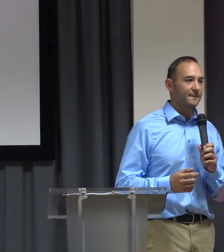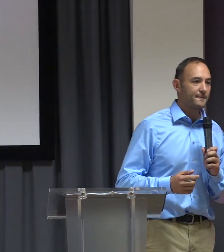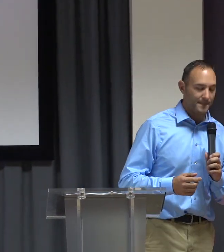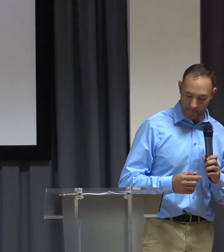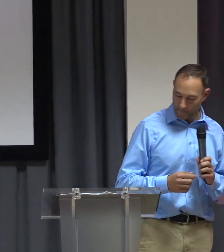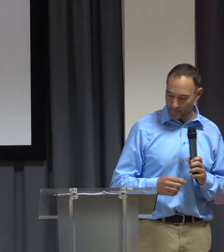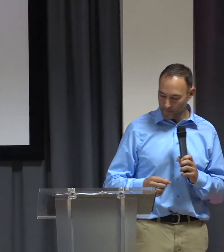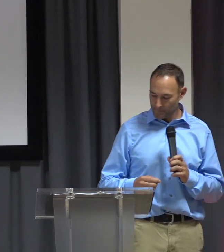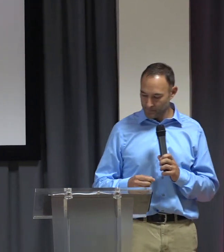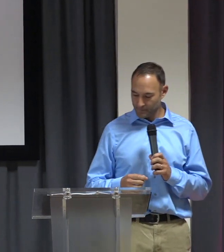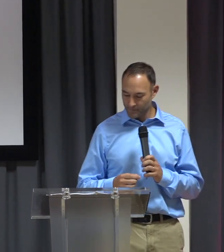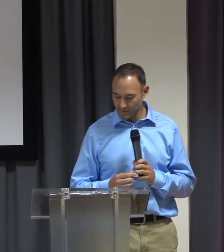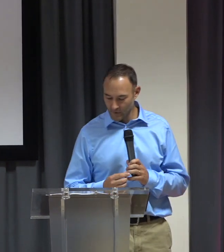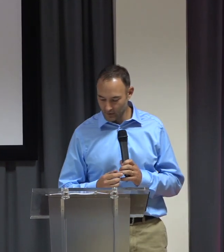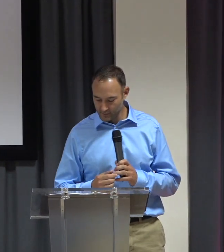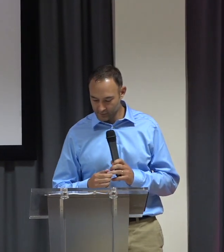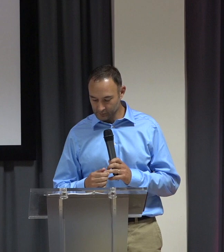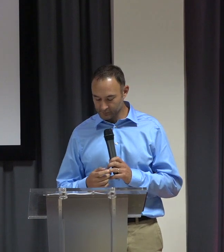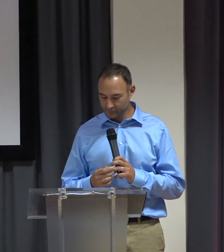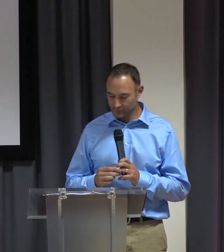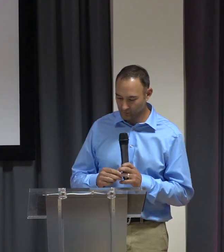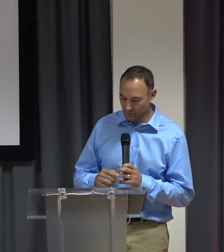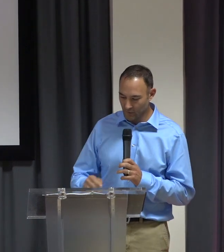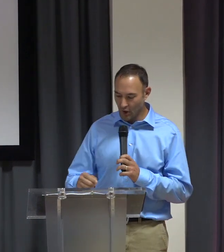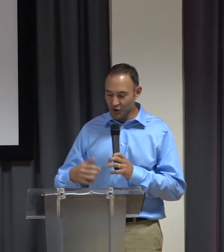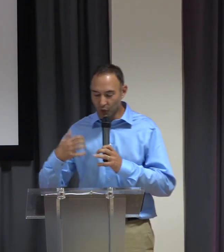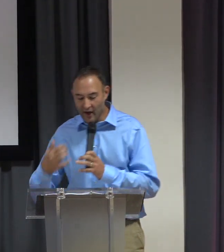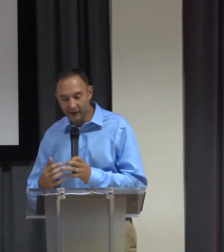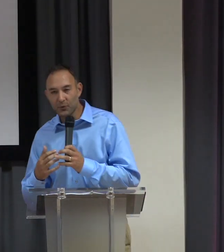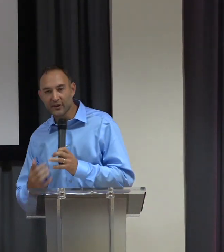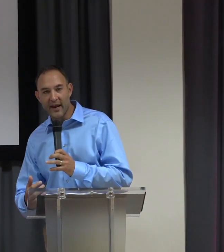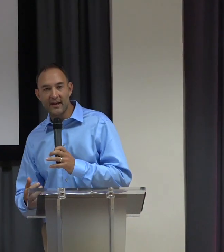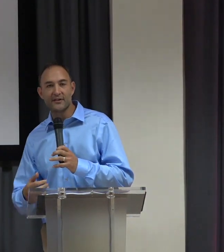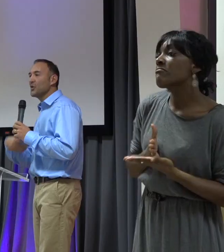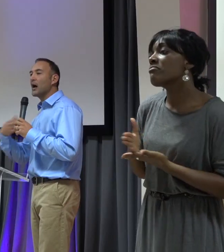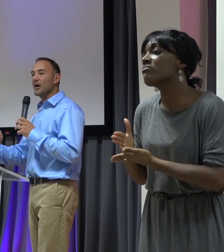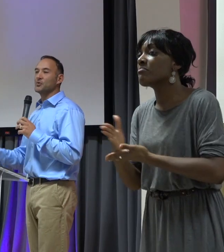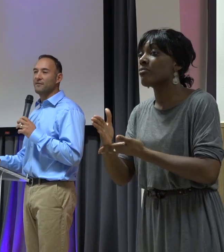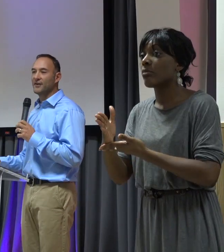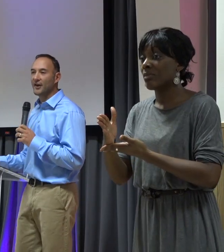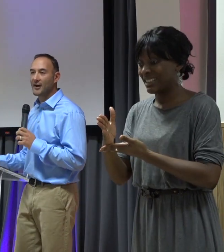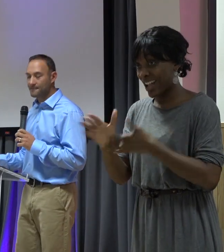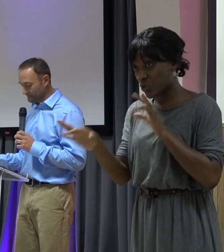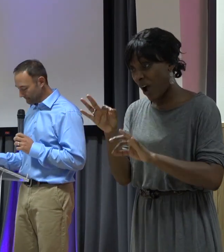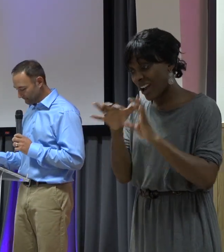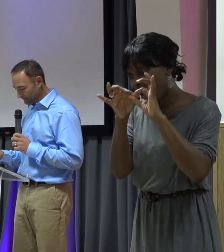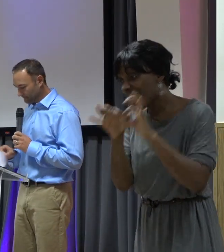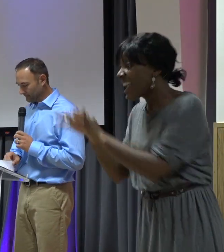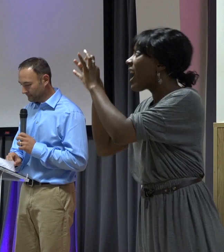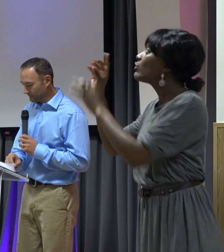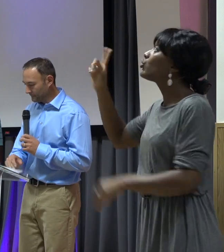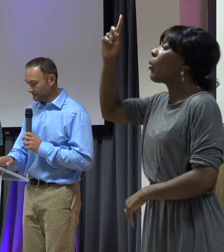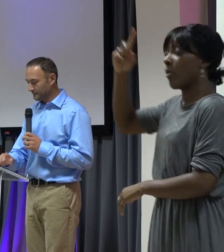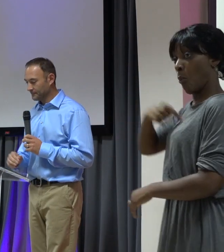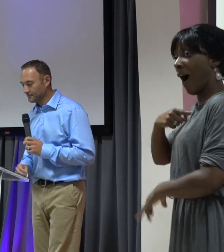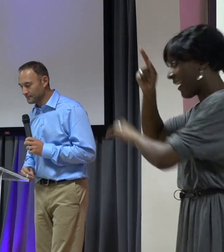make La manière dont nous vivons et les choix que nous faisons are directly related to how much we fear God. sont directement